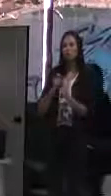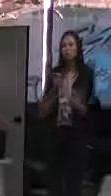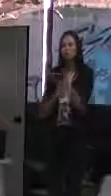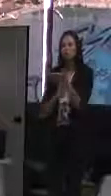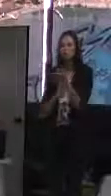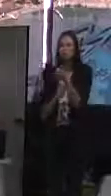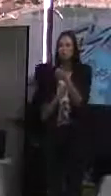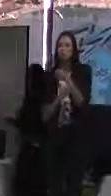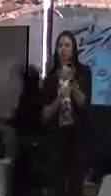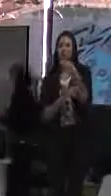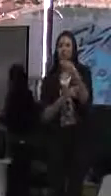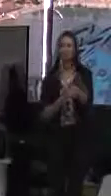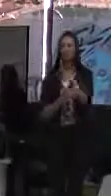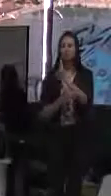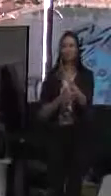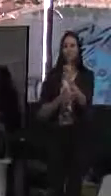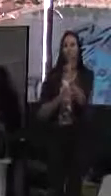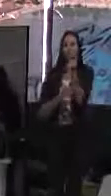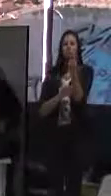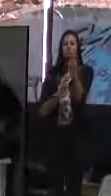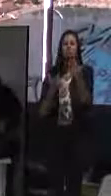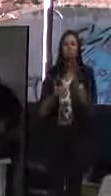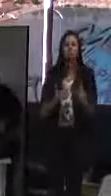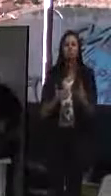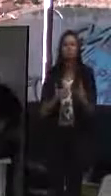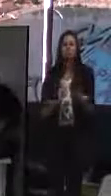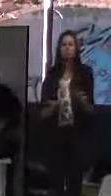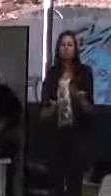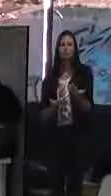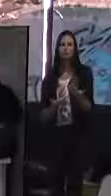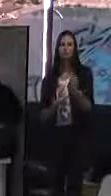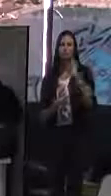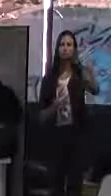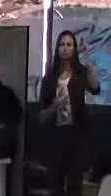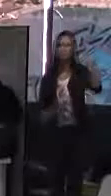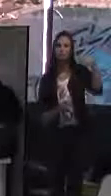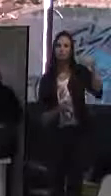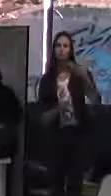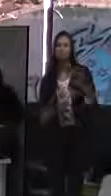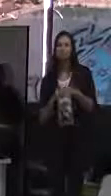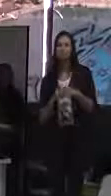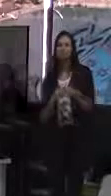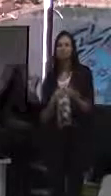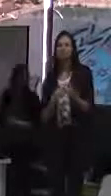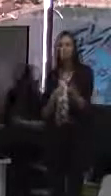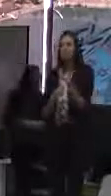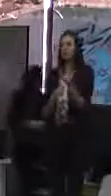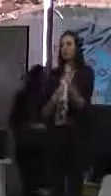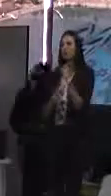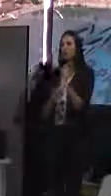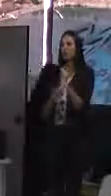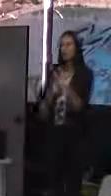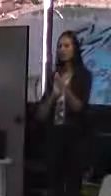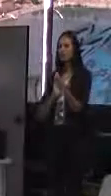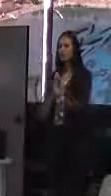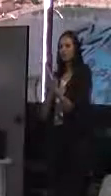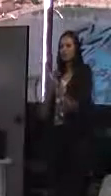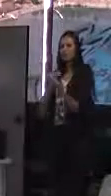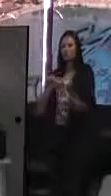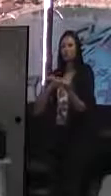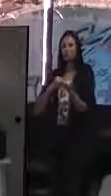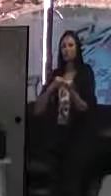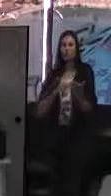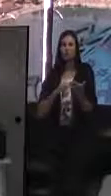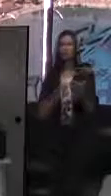de R$10 milhões. Esse dinheiro ficou aonde? Em Jequié. Então, estão querendo fechar o escritório,